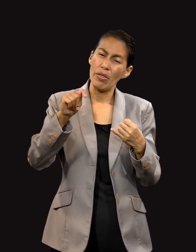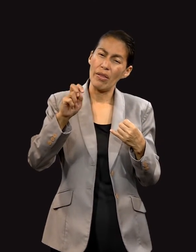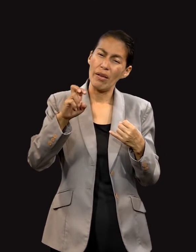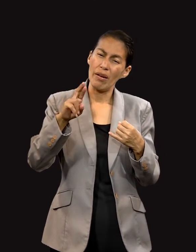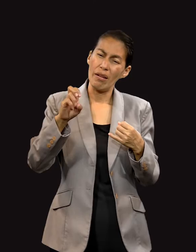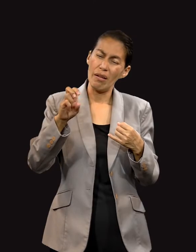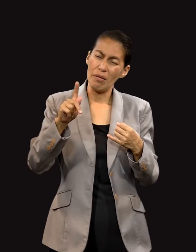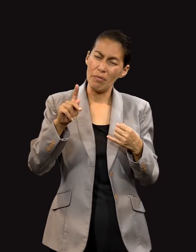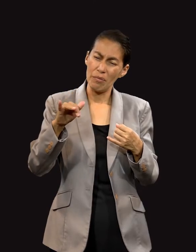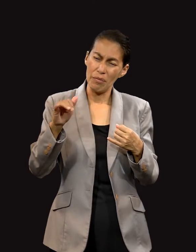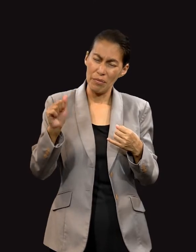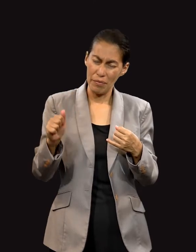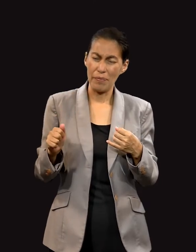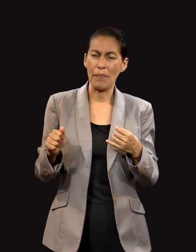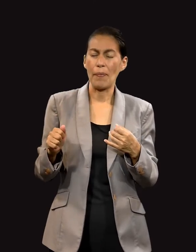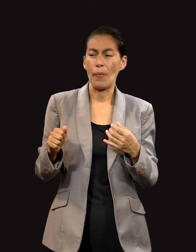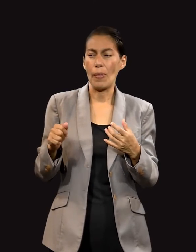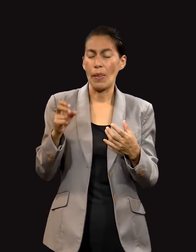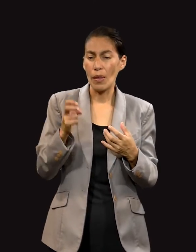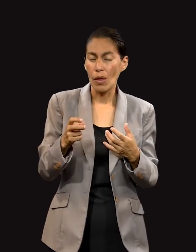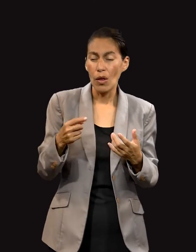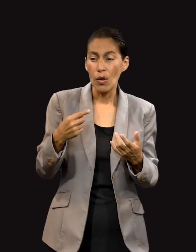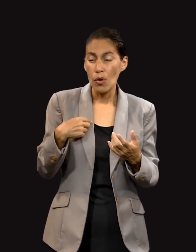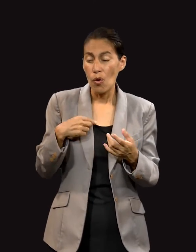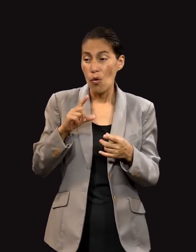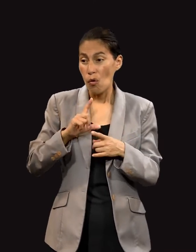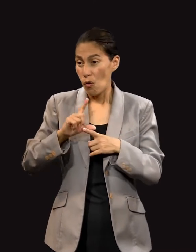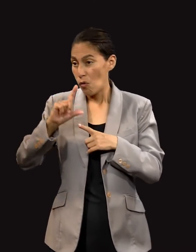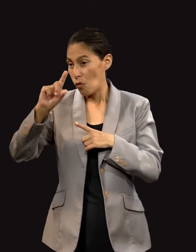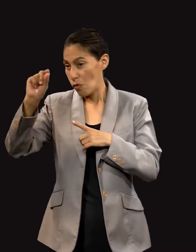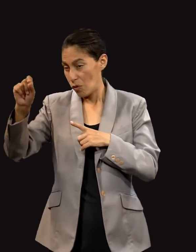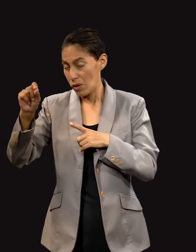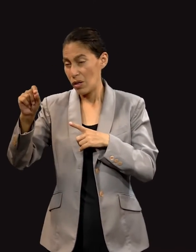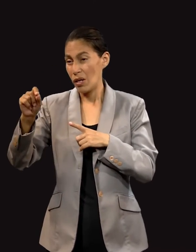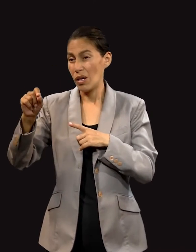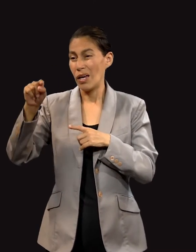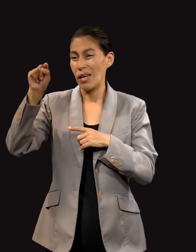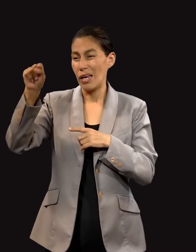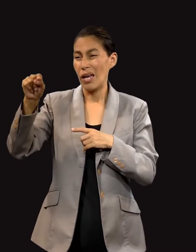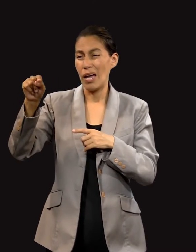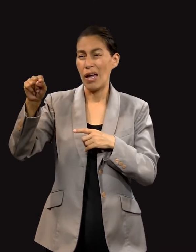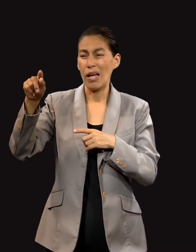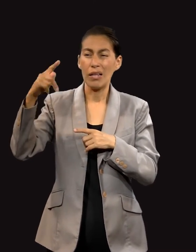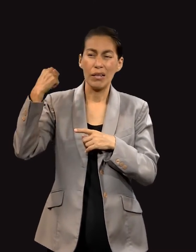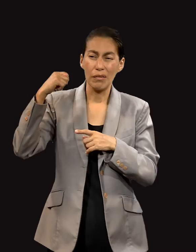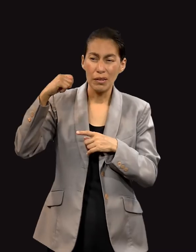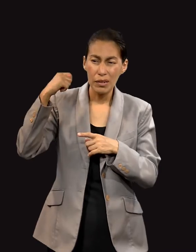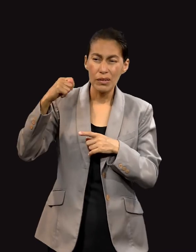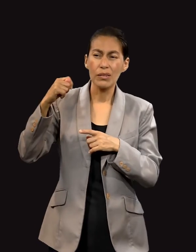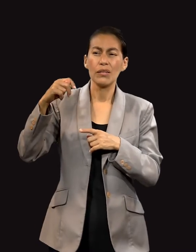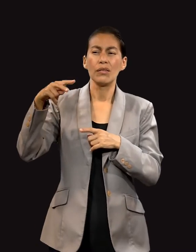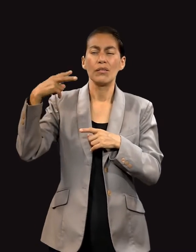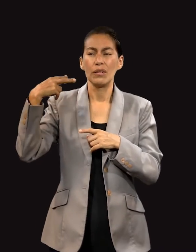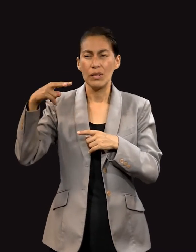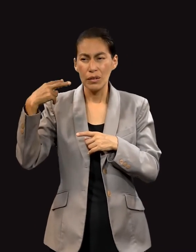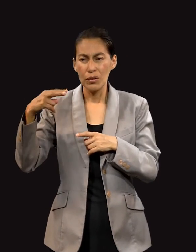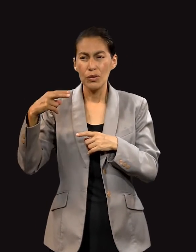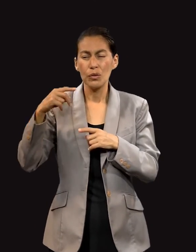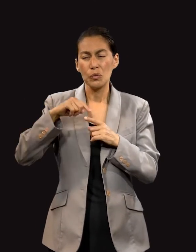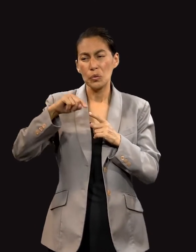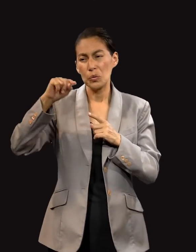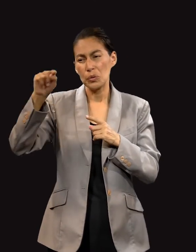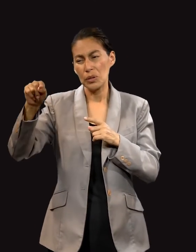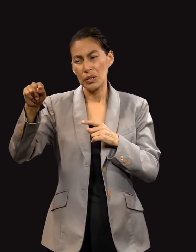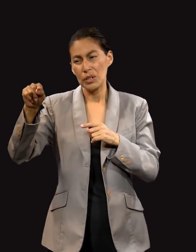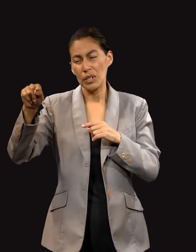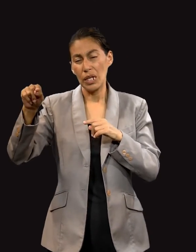a Tabasco, Veracruz, y resulta que a los dos